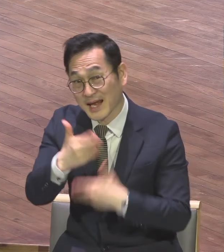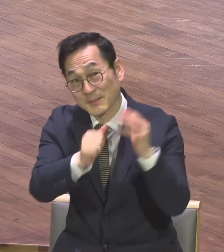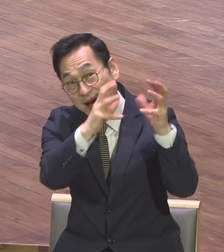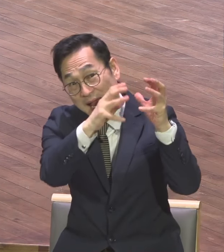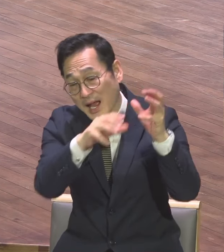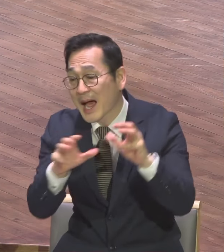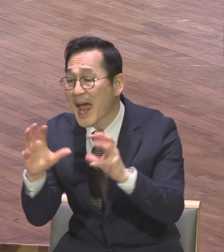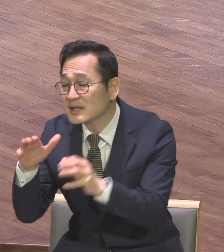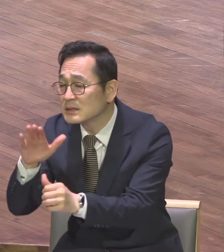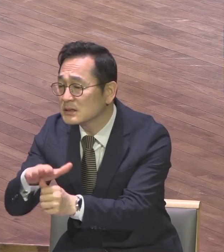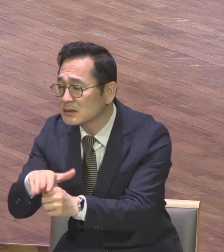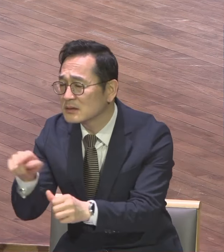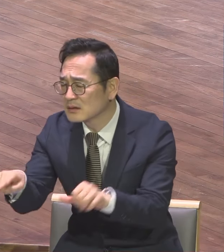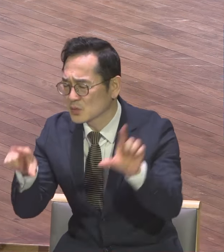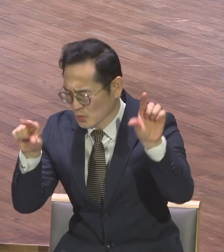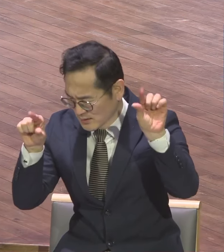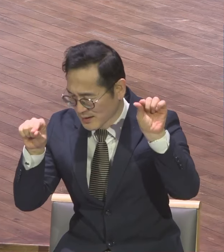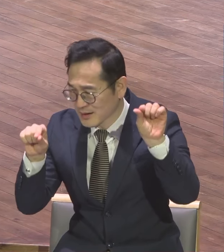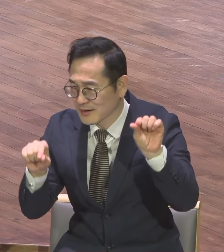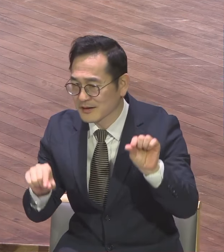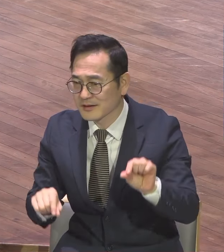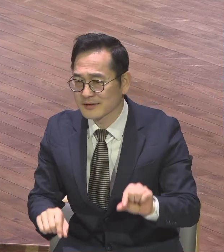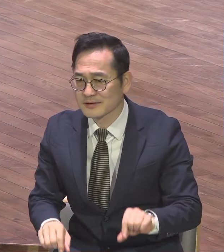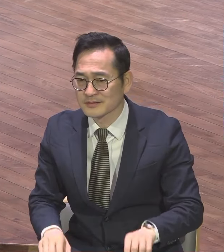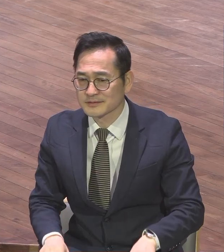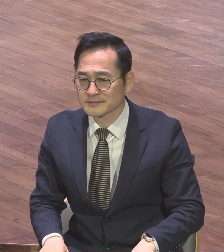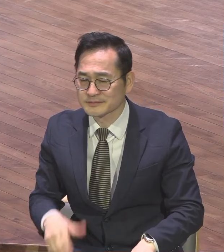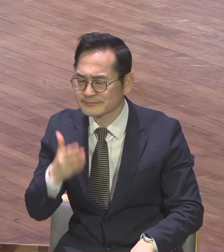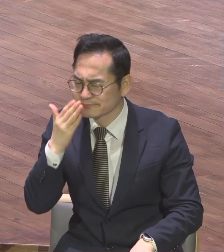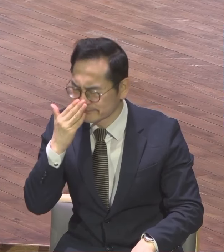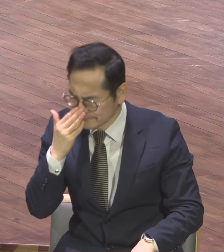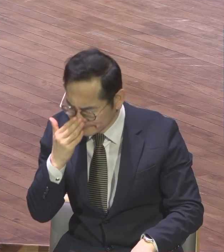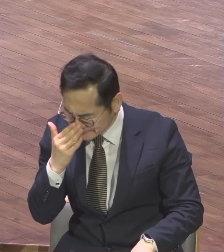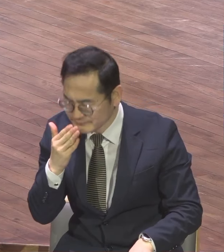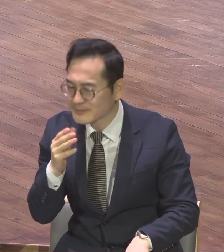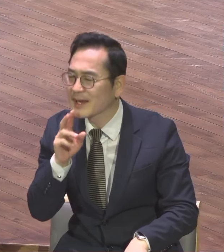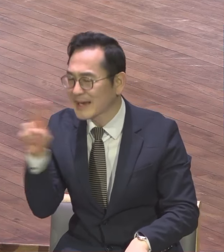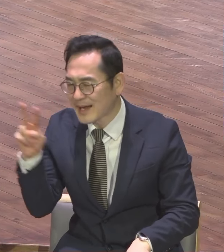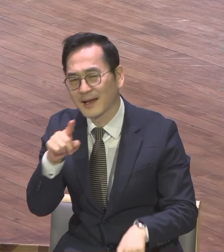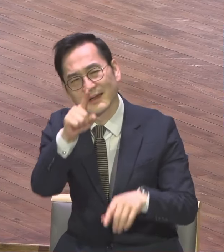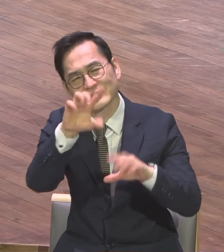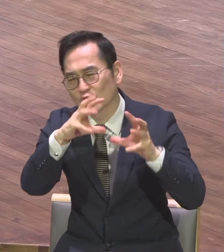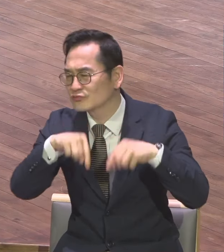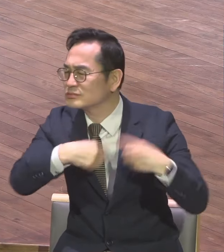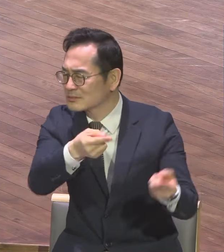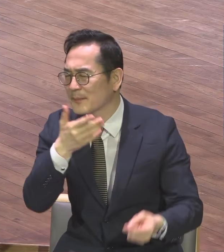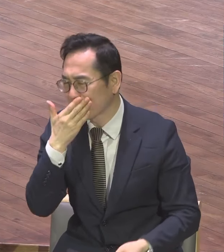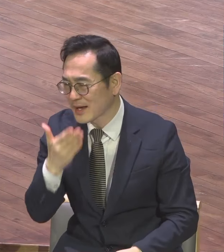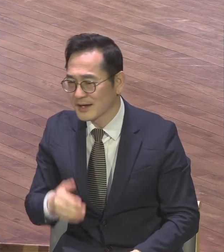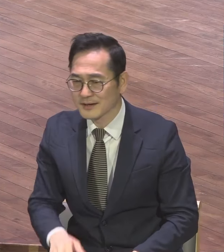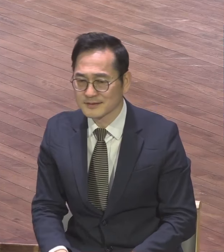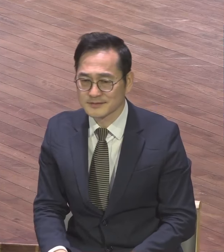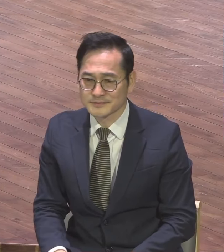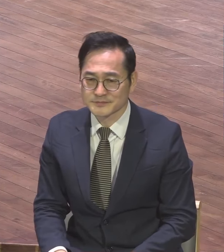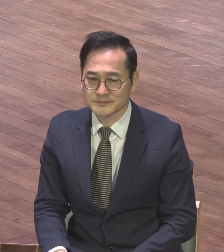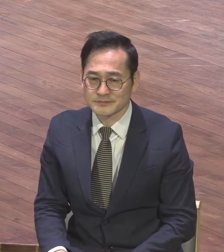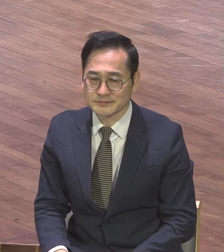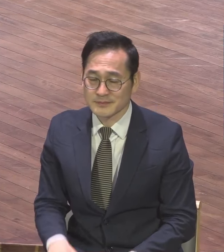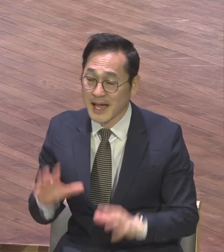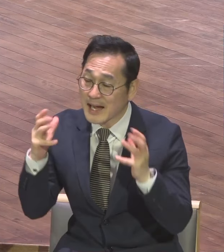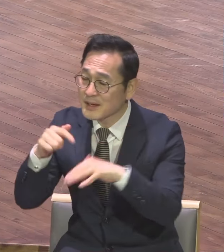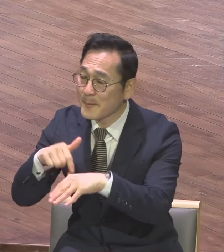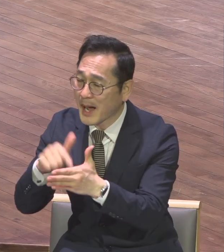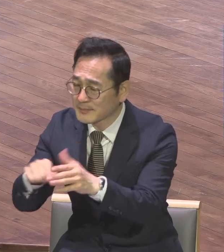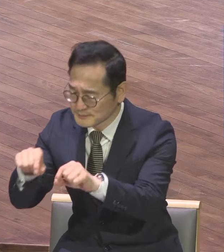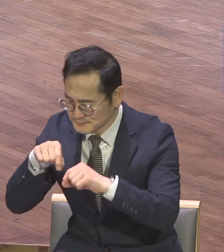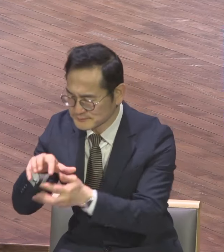것이니라. 자, 예수님께서 천하보다 귀한 한 영혼을 소중히 여기는 마음을 가져야 한다라는